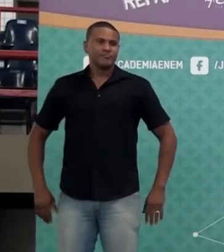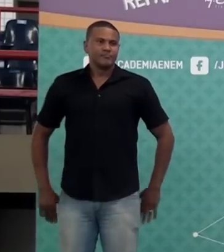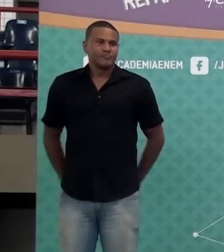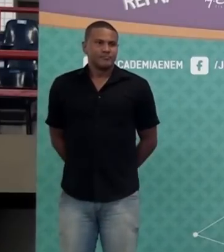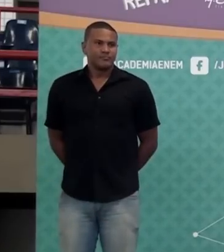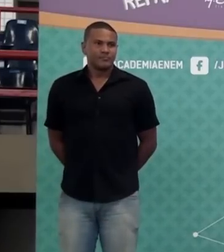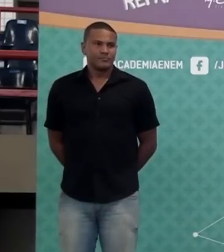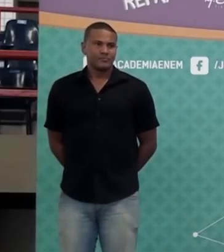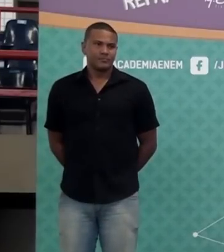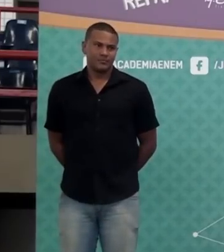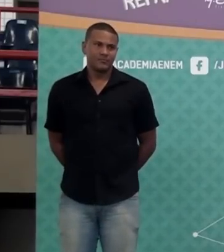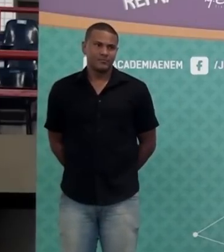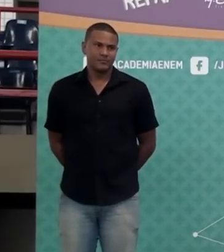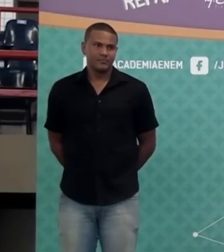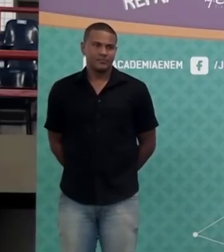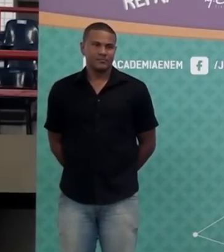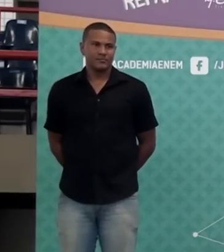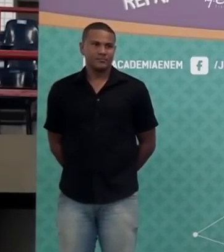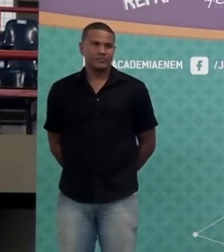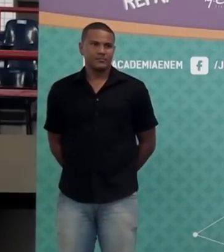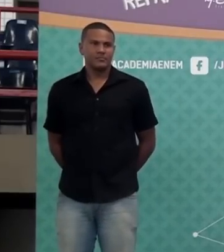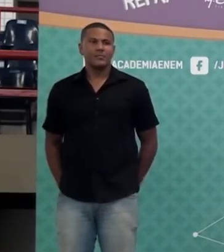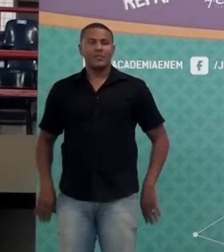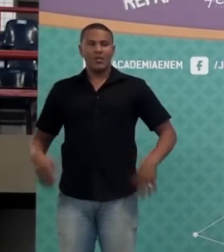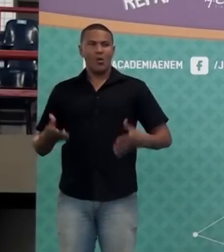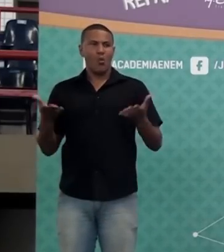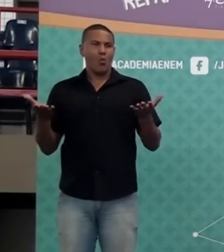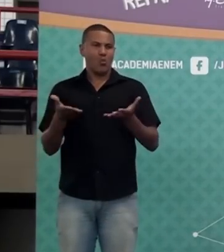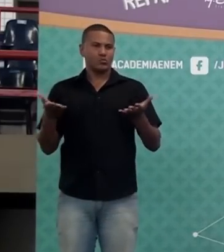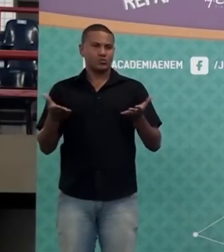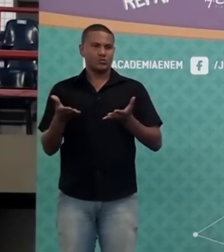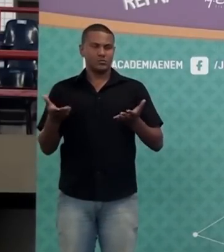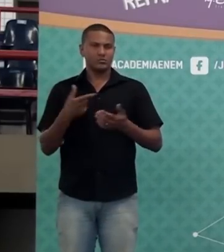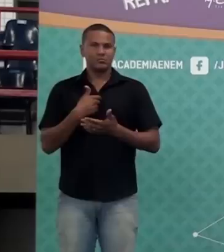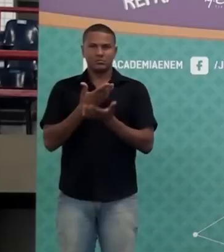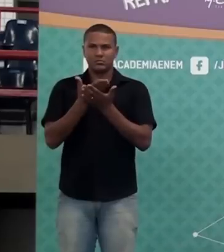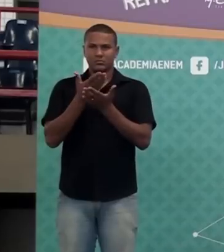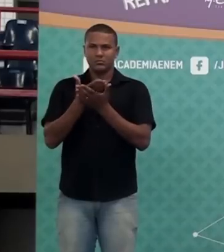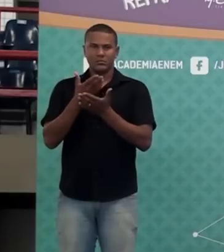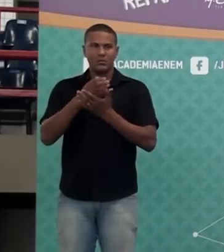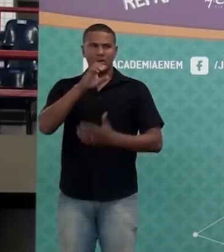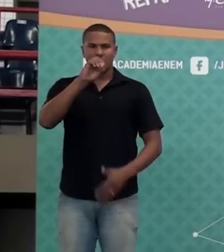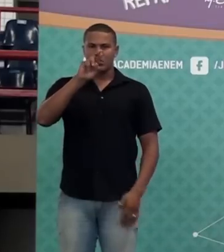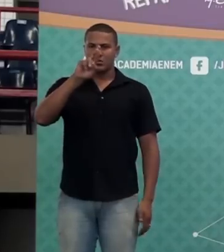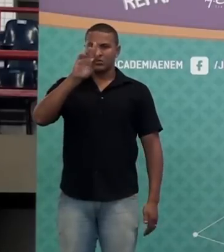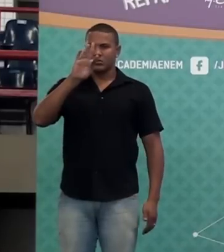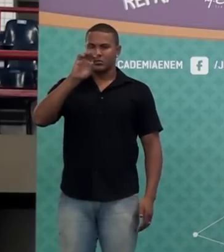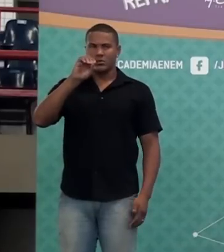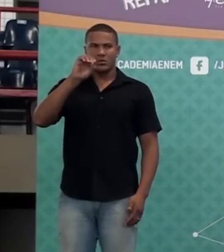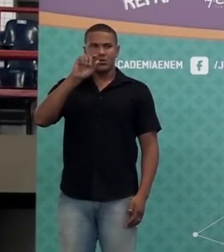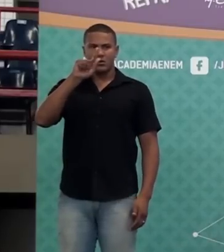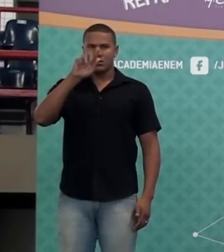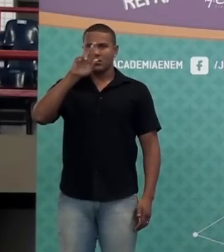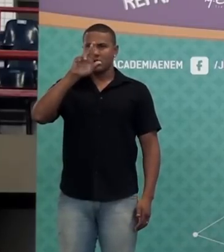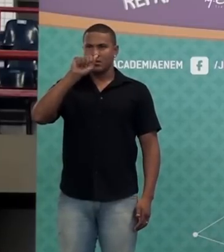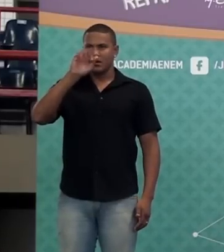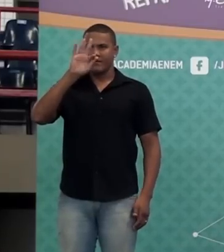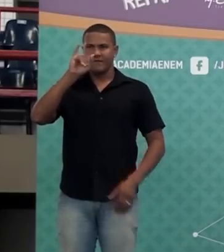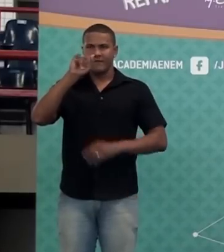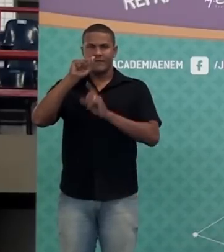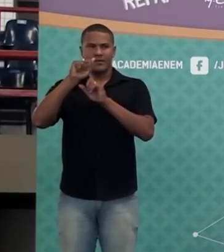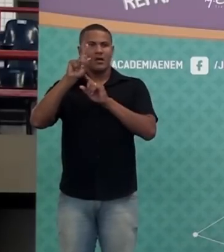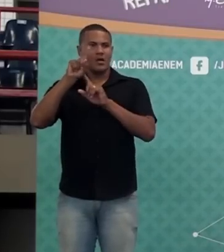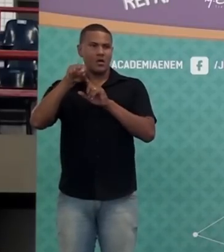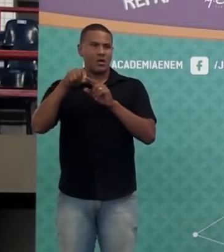estudar a ortografia. Repetindo, ela está dentro do que a competência 1 vai exigir de